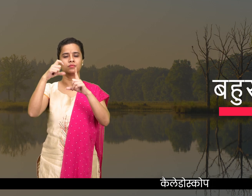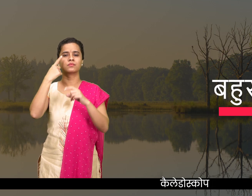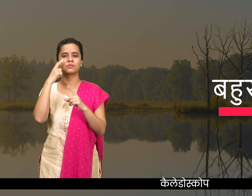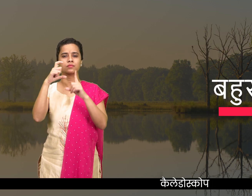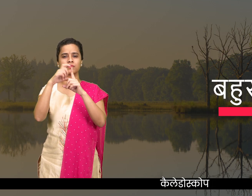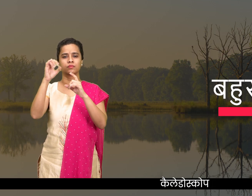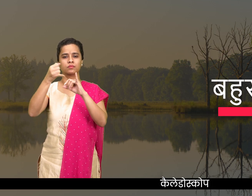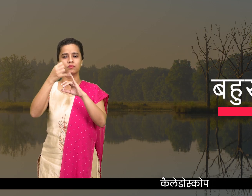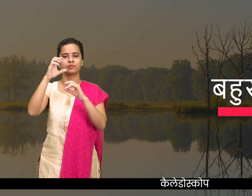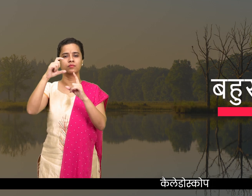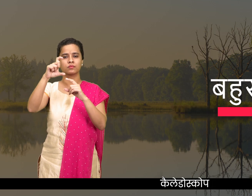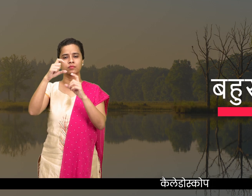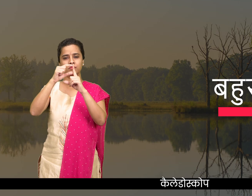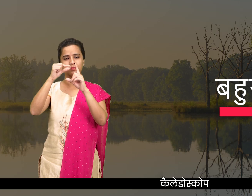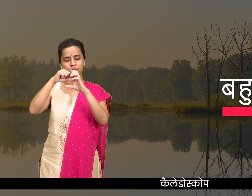कैलेडोस्कोप